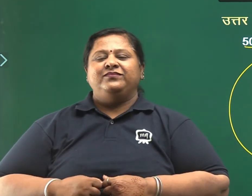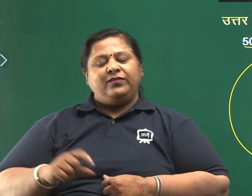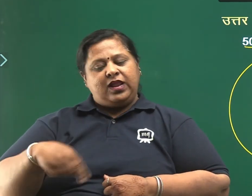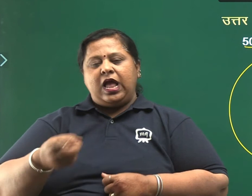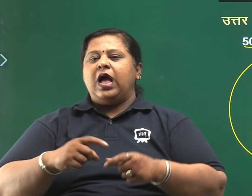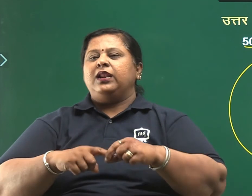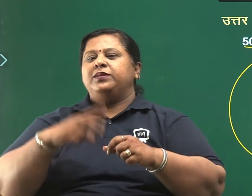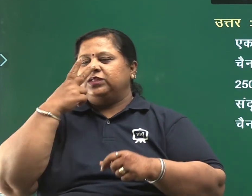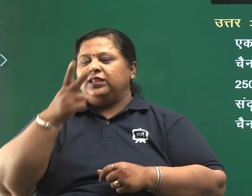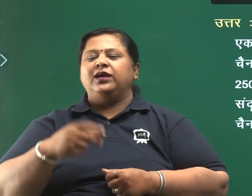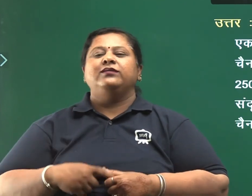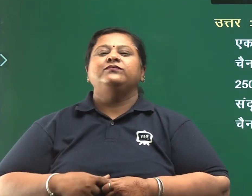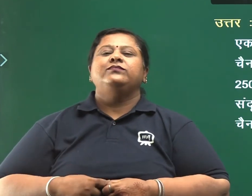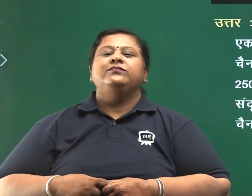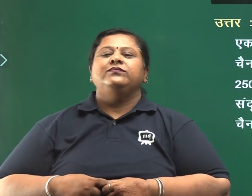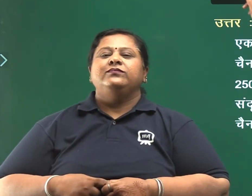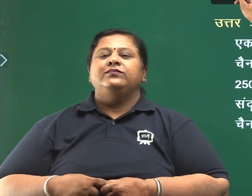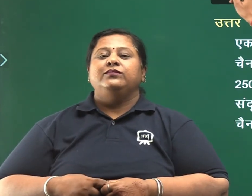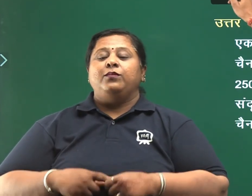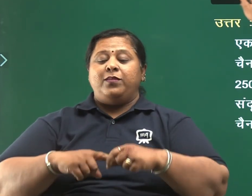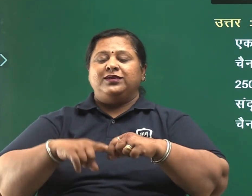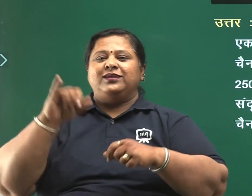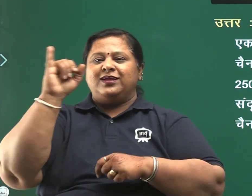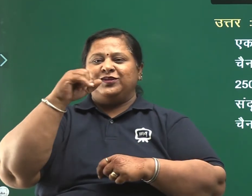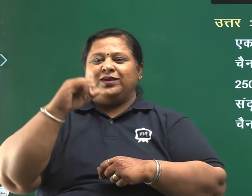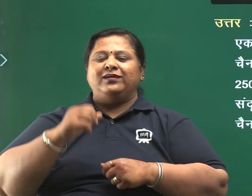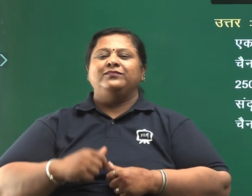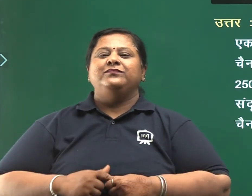आगे का प्रश्न देखते हैं। प्रश्न संख्या 6।